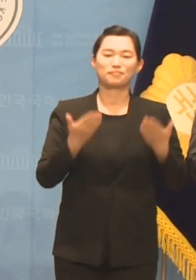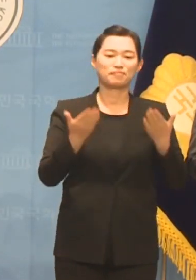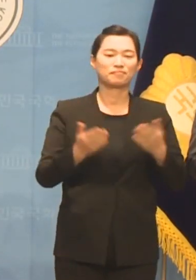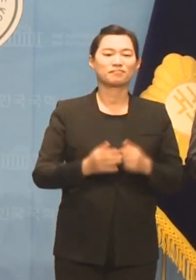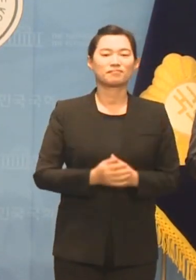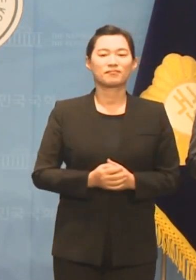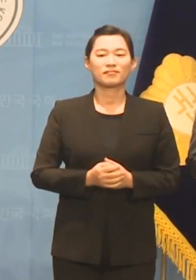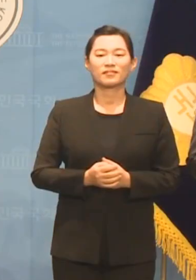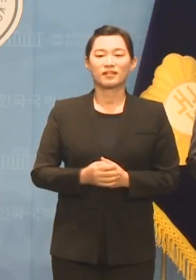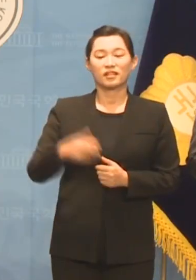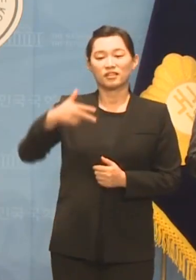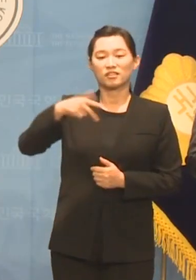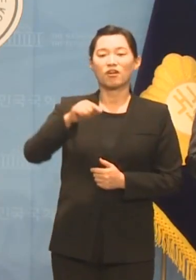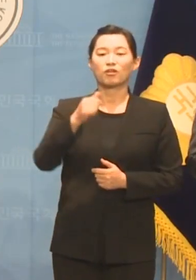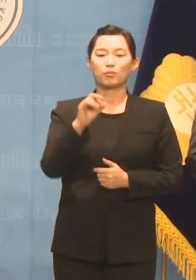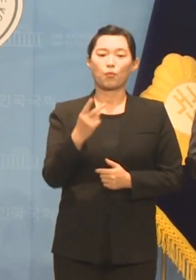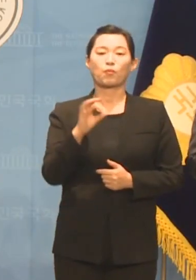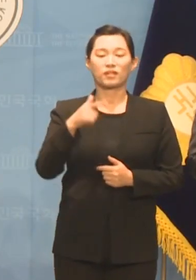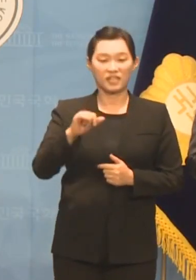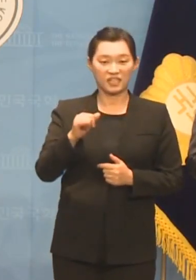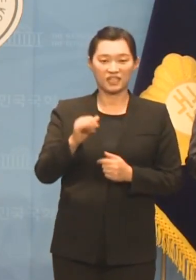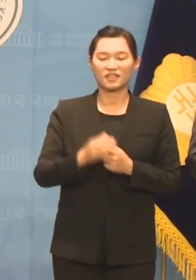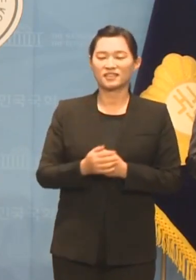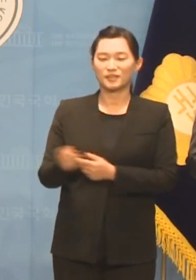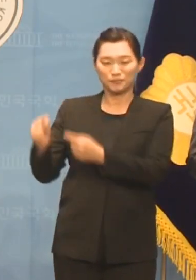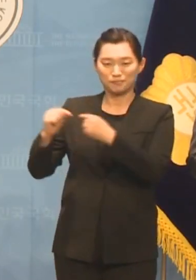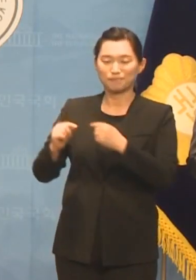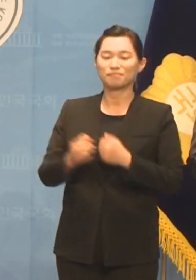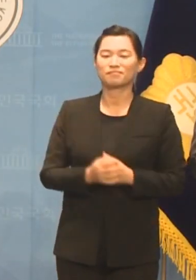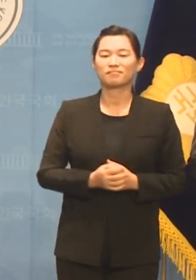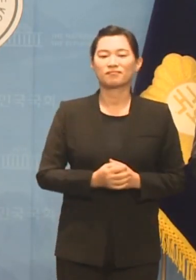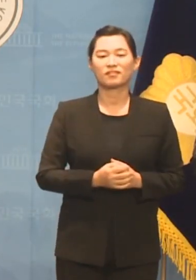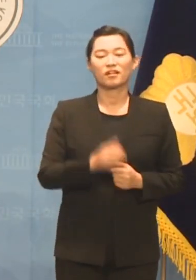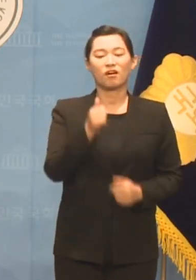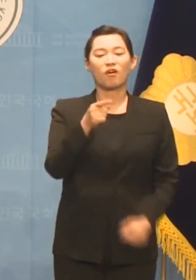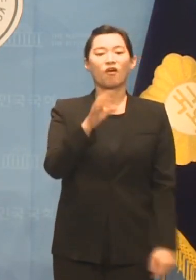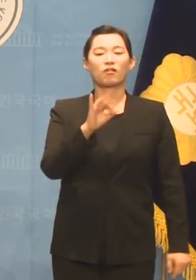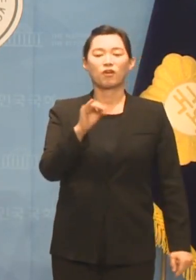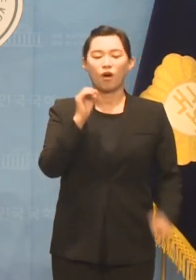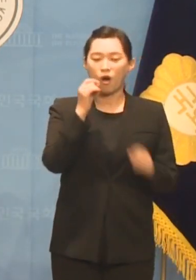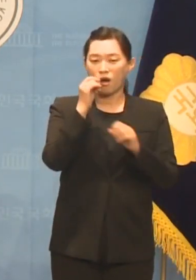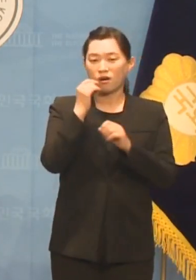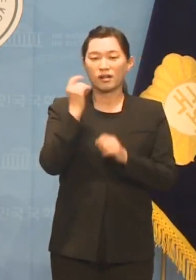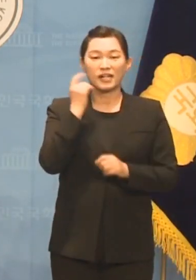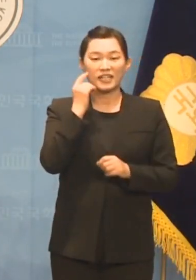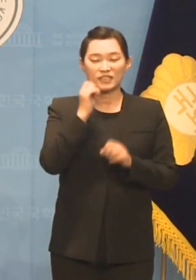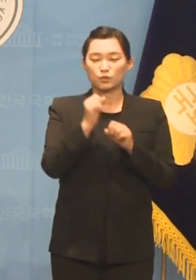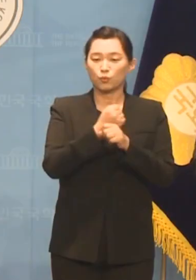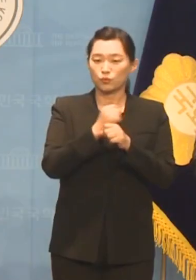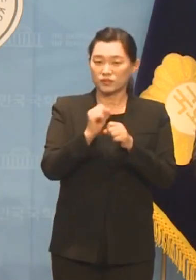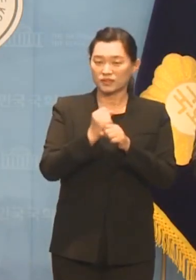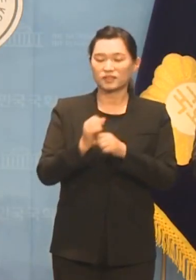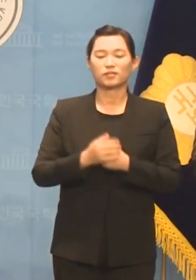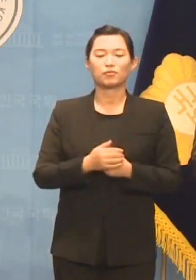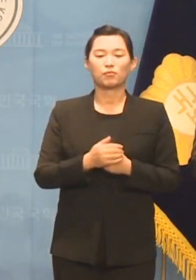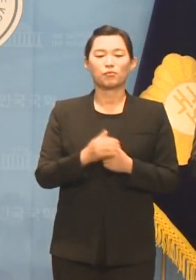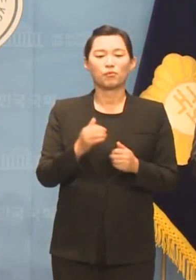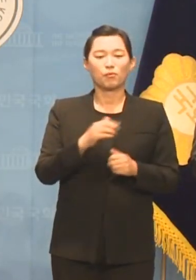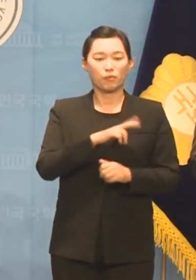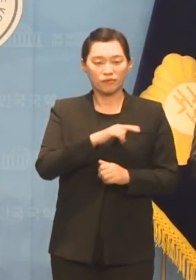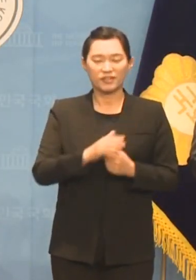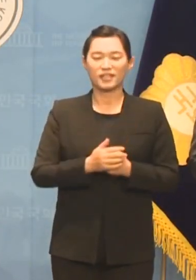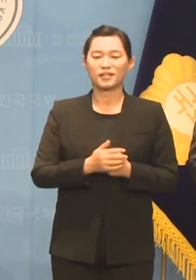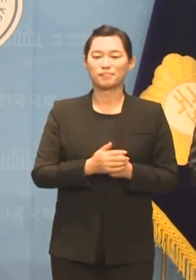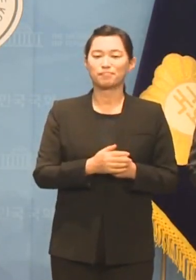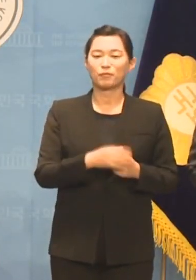소개해드리겠습니다. 전용기 국민소통위원장 참석하셨습니다. 허위조작감시단의 양문석 의원님, 김동화